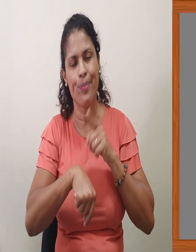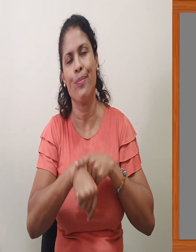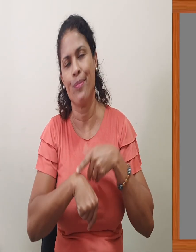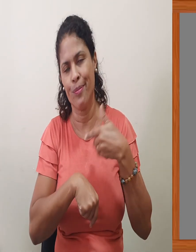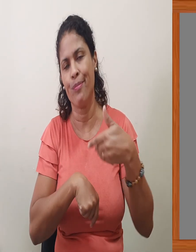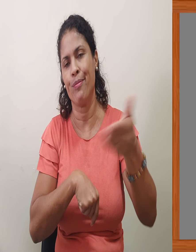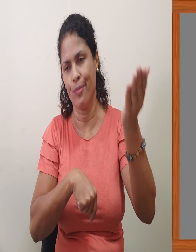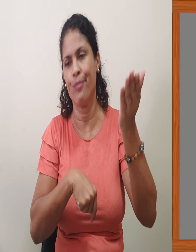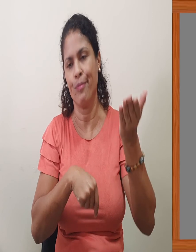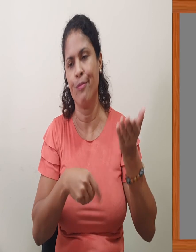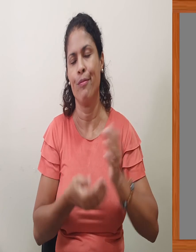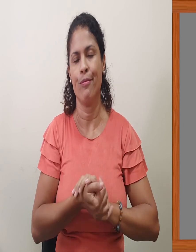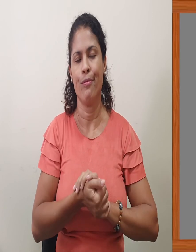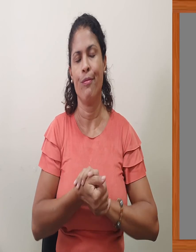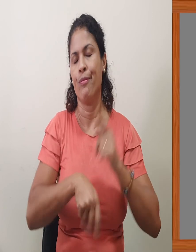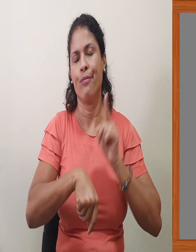tumor.